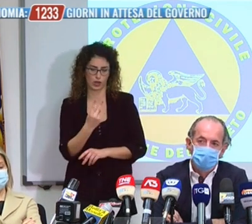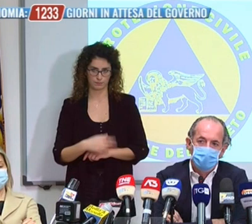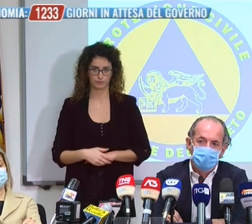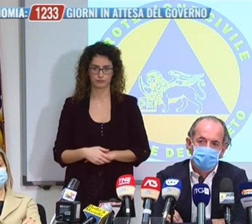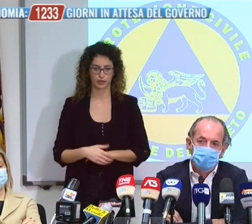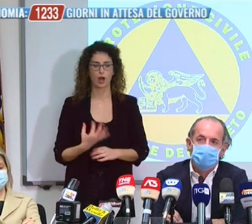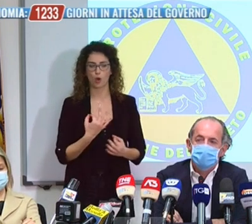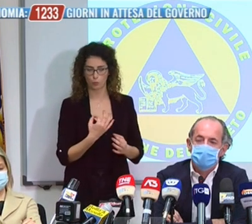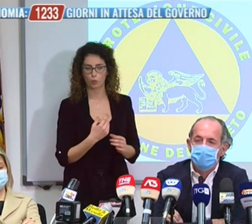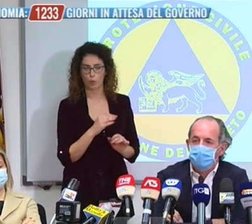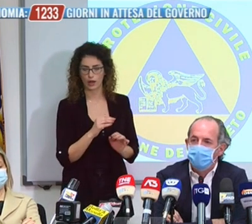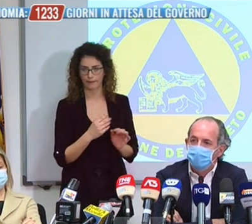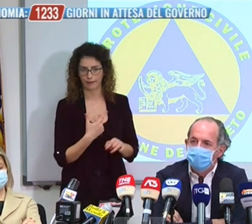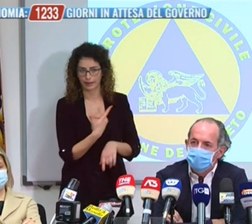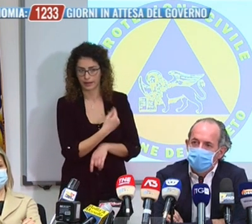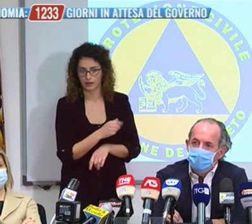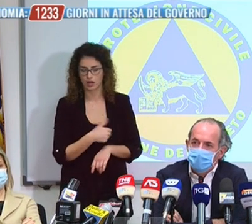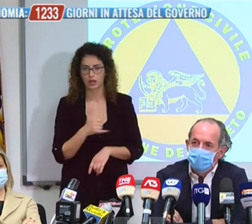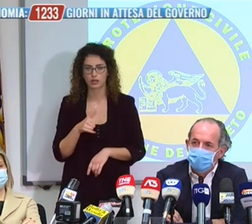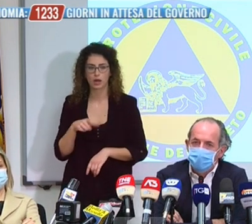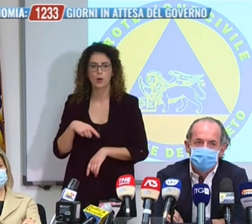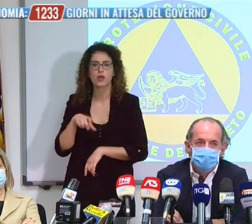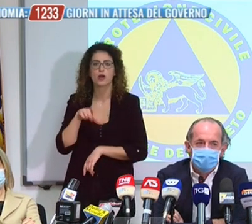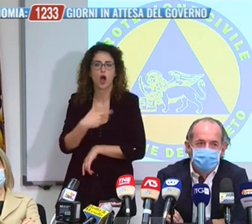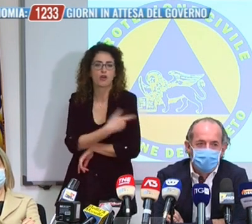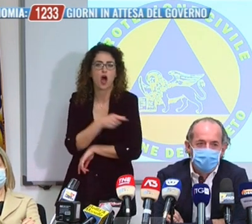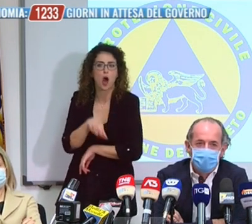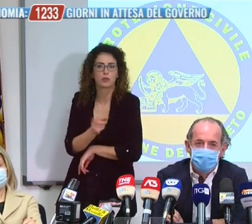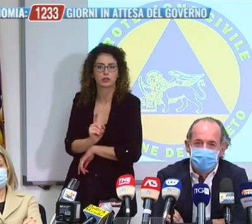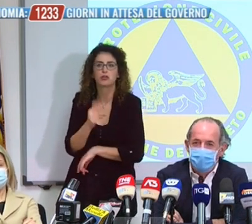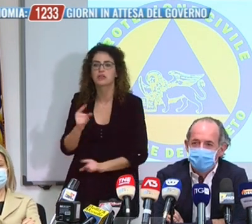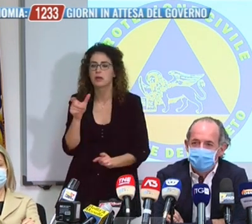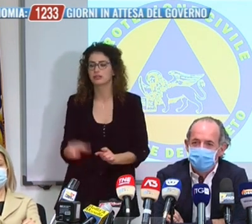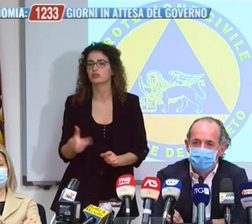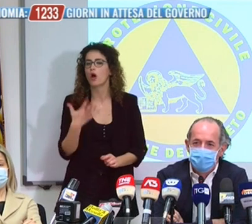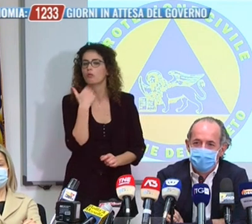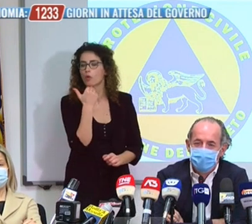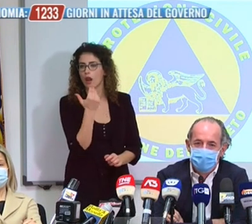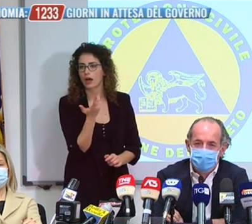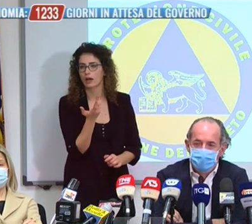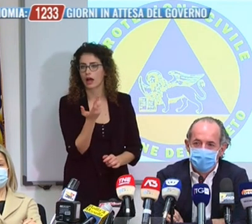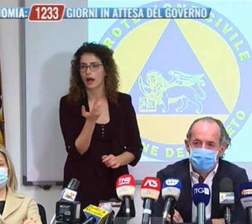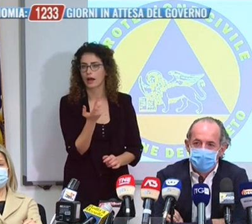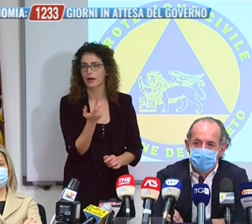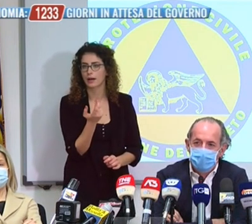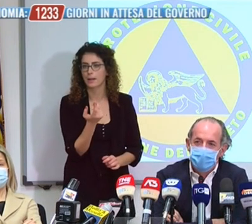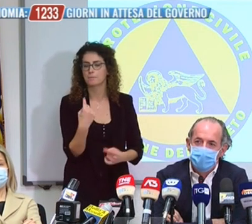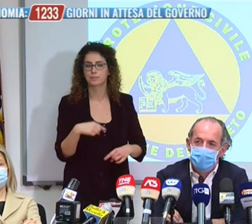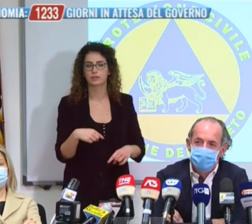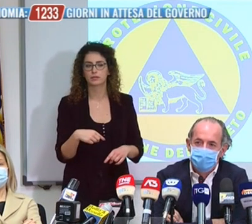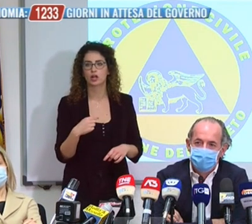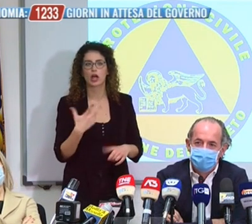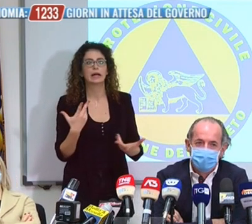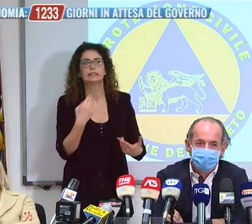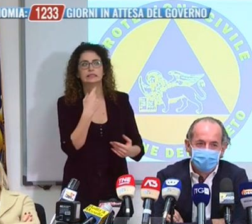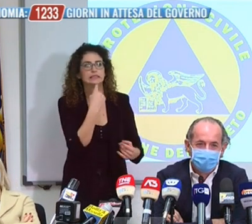Sì. Perfetto. Cioè, fra l'altro il vaccino non è obbligatorio, se questo signore non lo voleva fare non no, lo faceva. Infatti non è riuscito a dir di